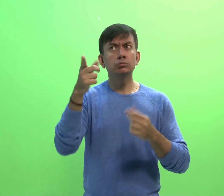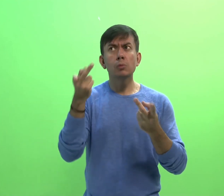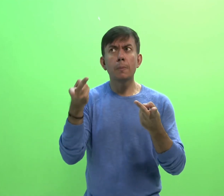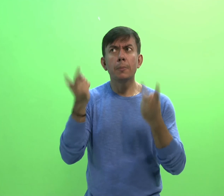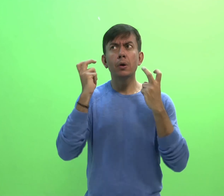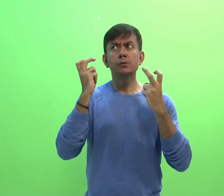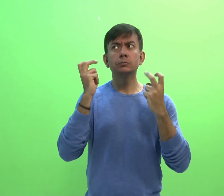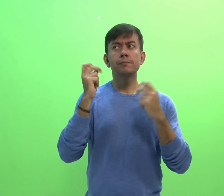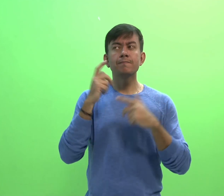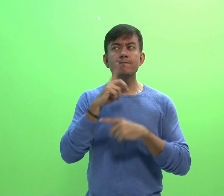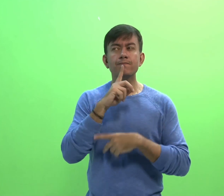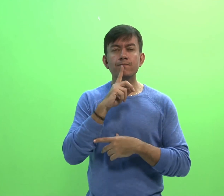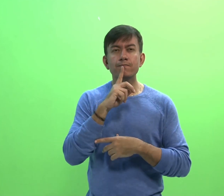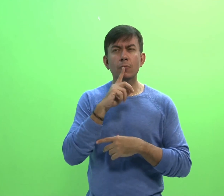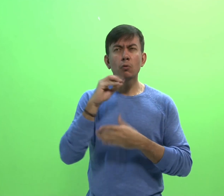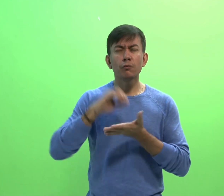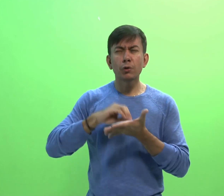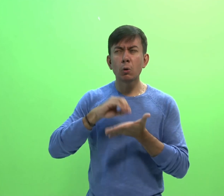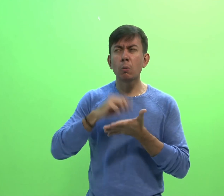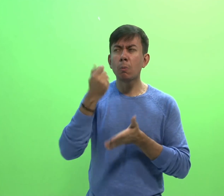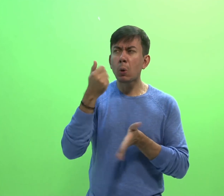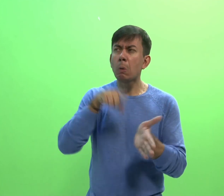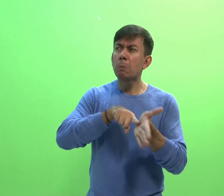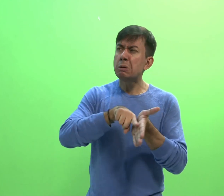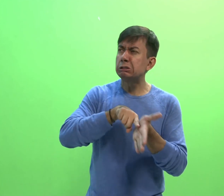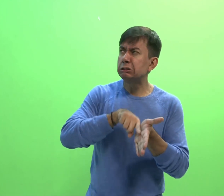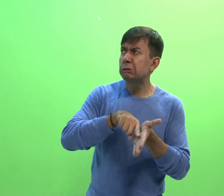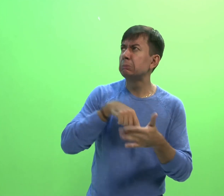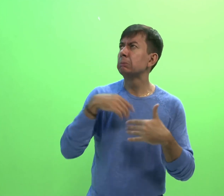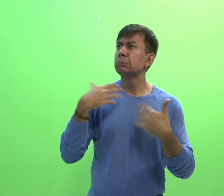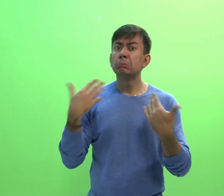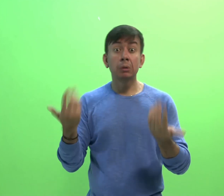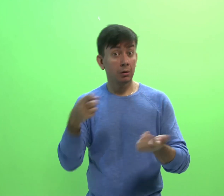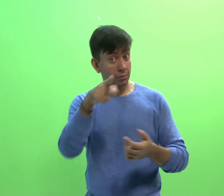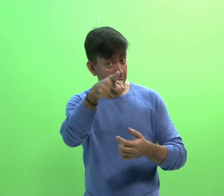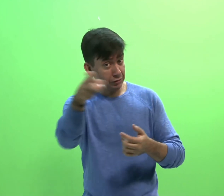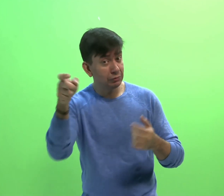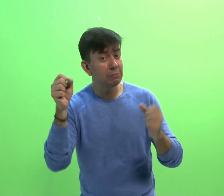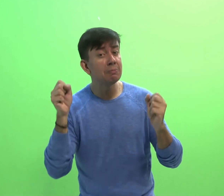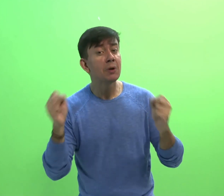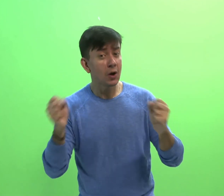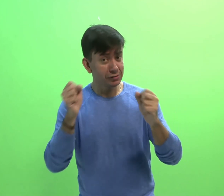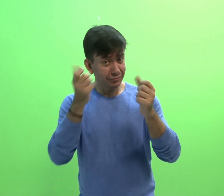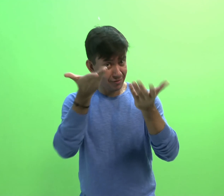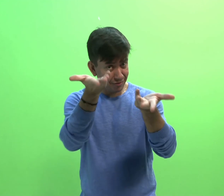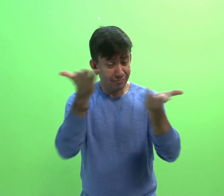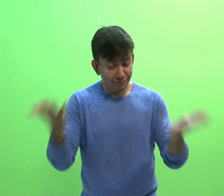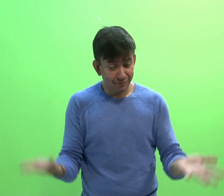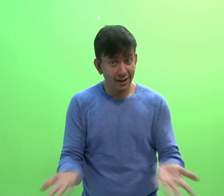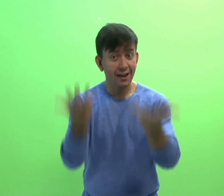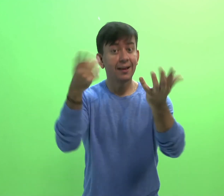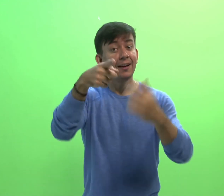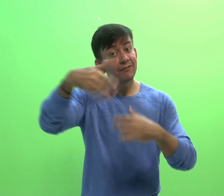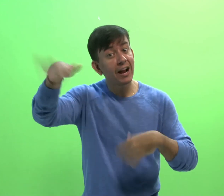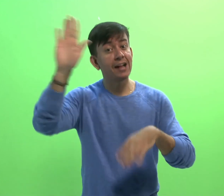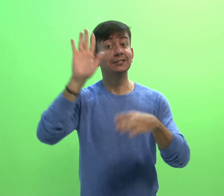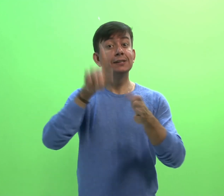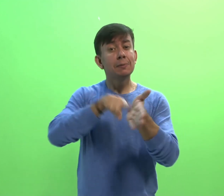poderão ter percepções. Bem, faltam mais pesquisas. Então, vocês poderão, sim, serem